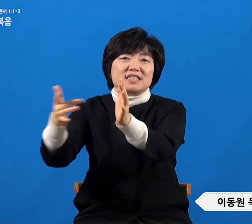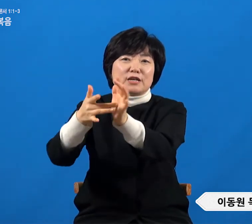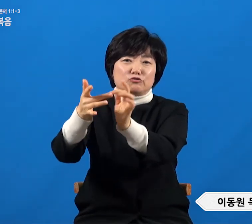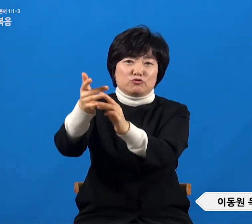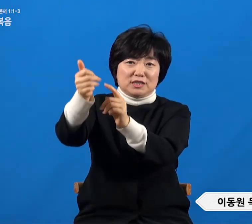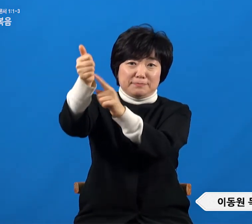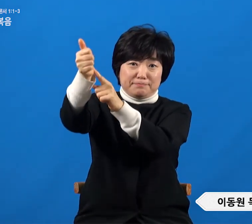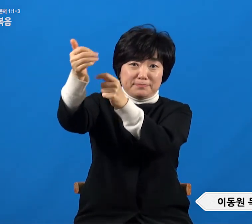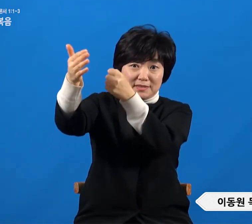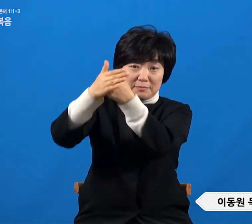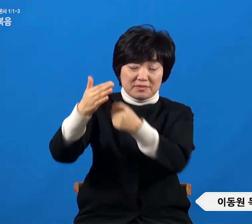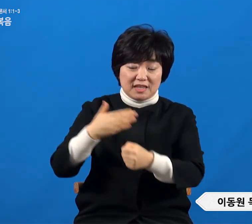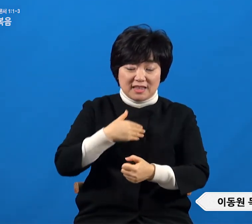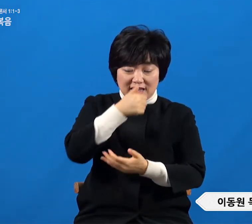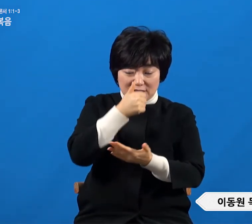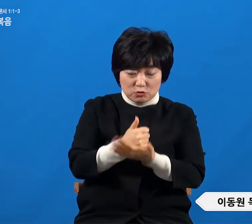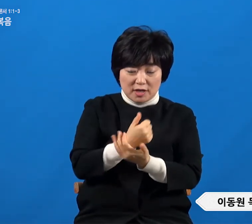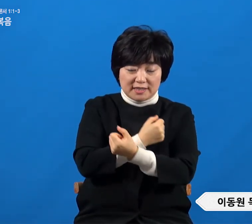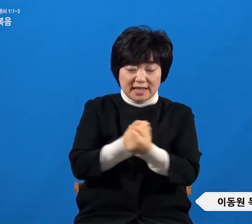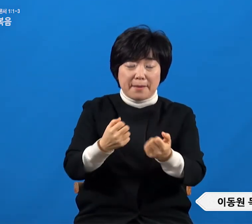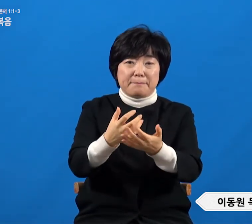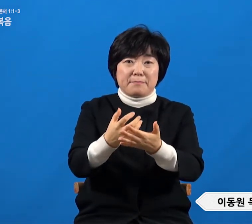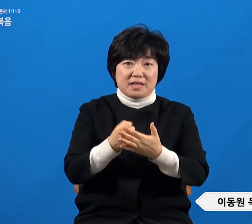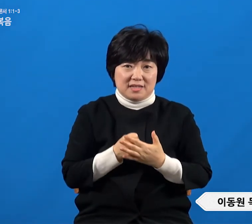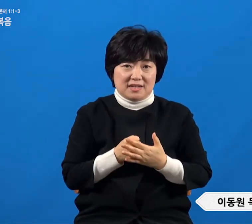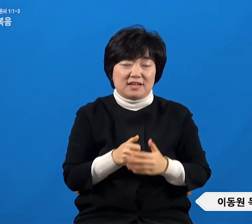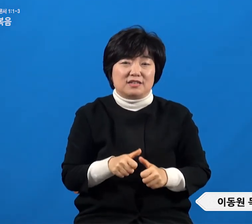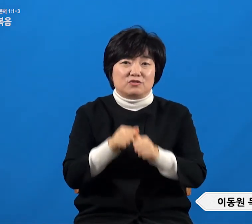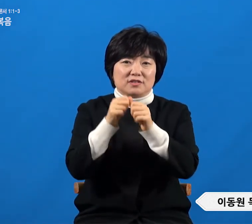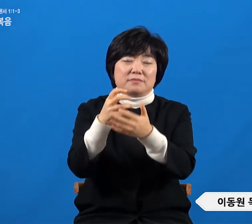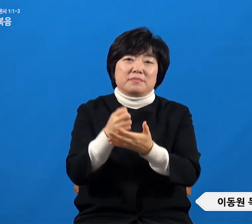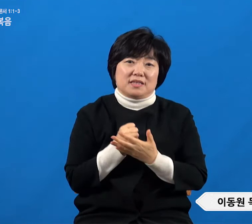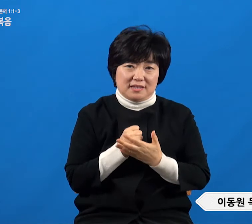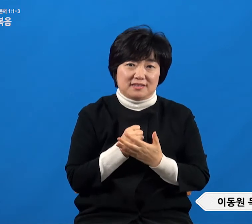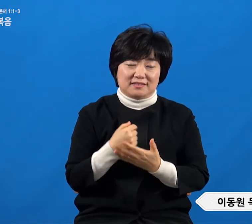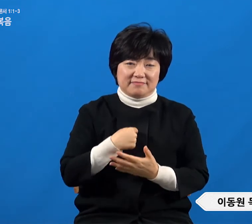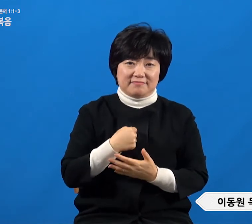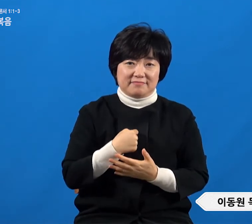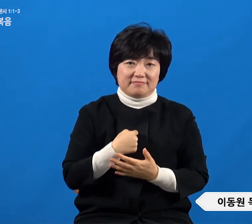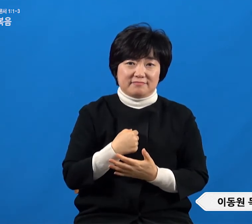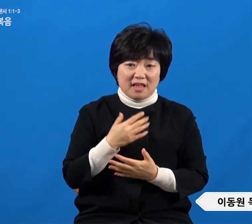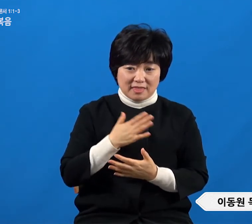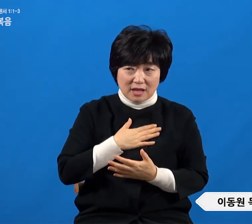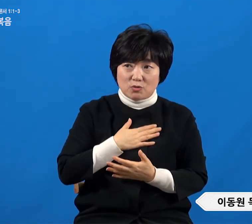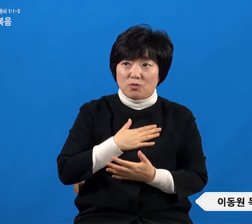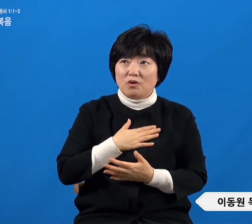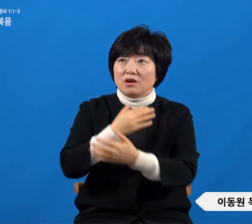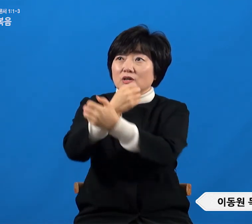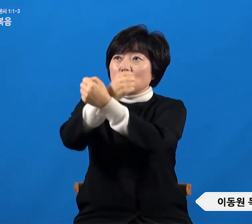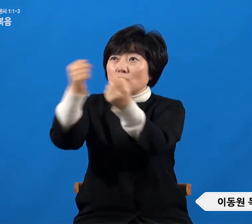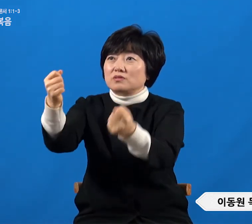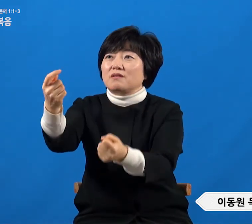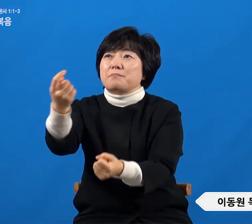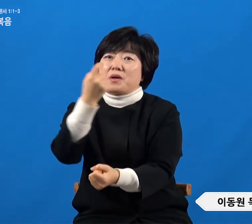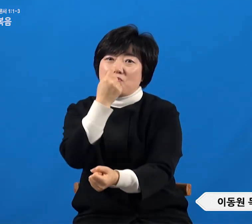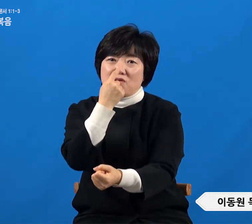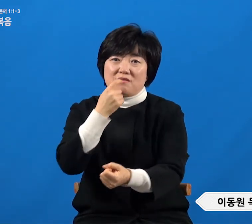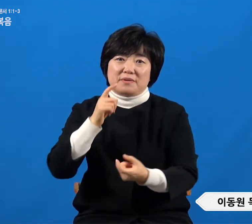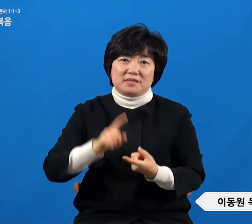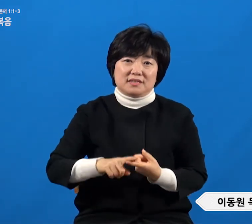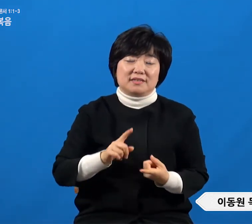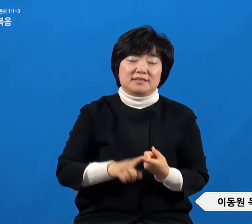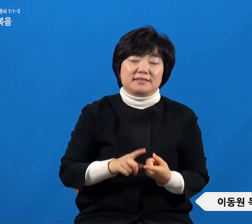우리가 죄사함과 구원을 받을 수가 있었다면, 사랑하는 여러분, 우리도 그 용서를 배워야 합당하지